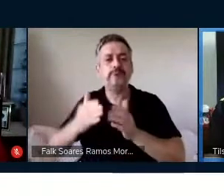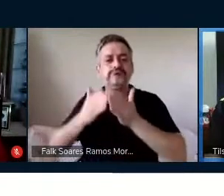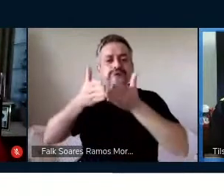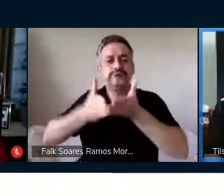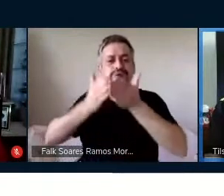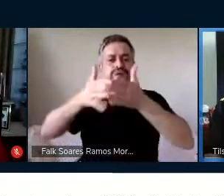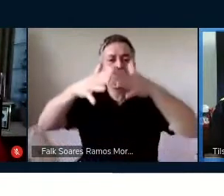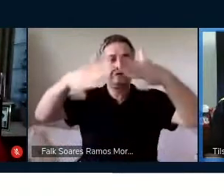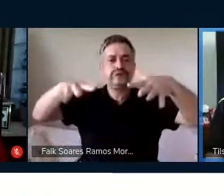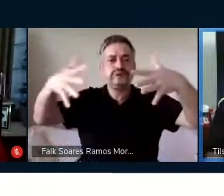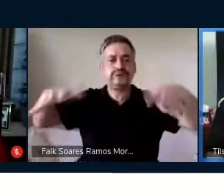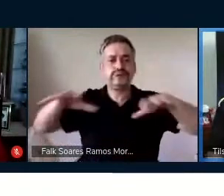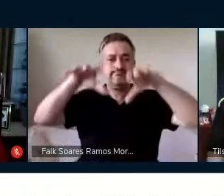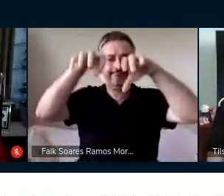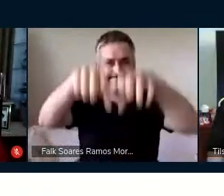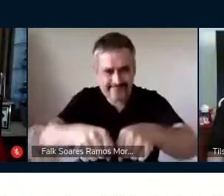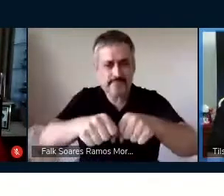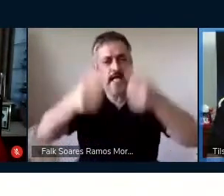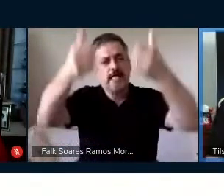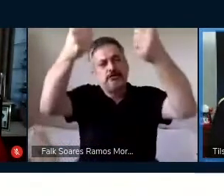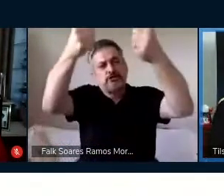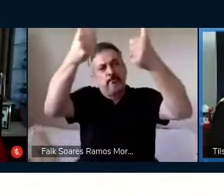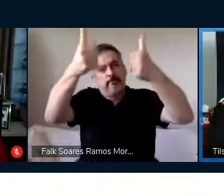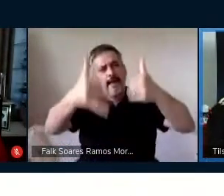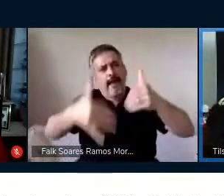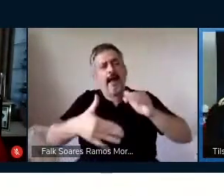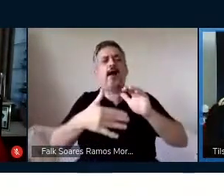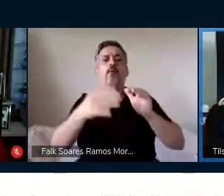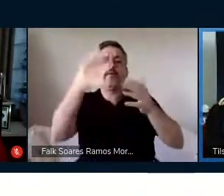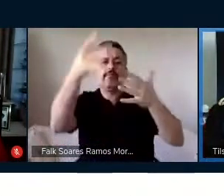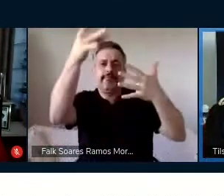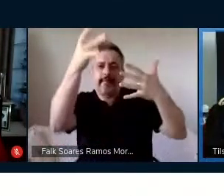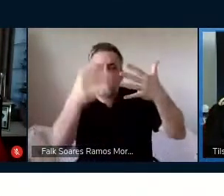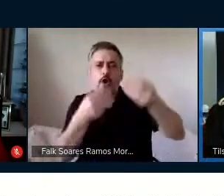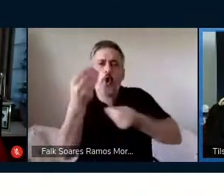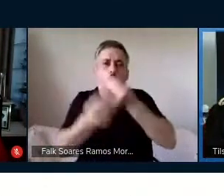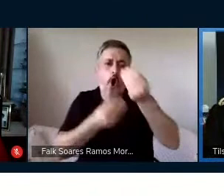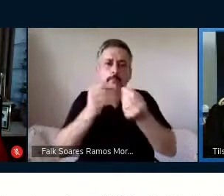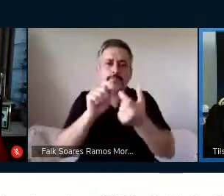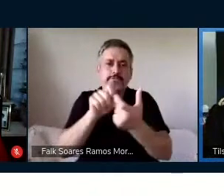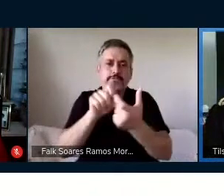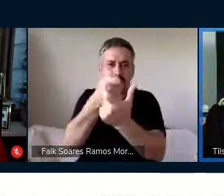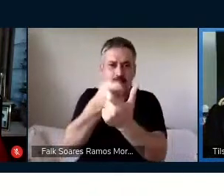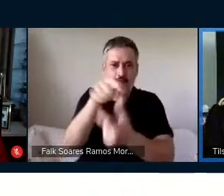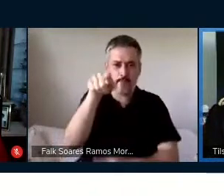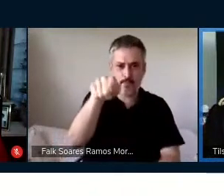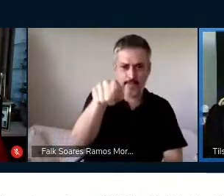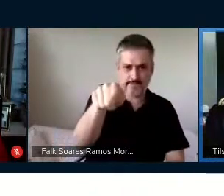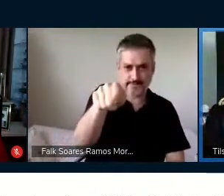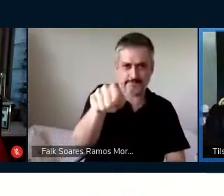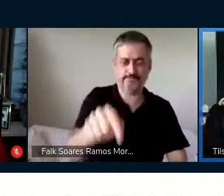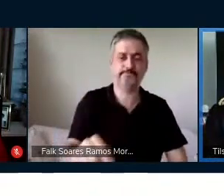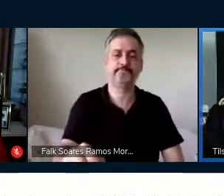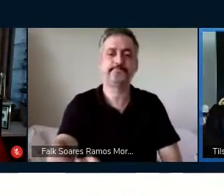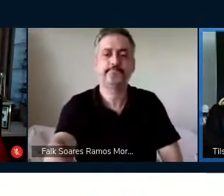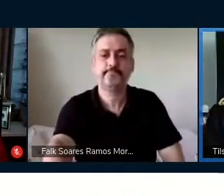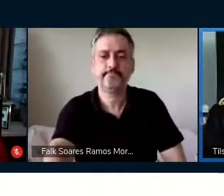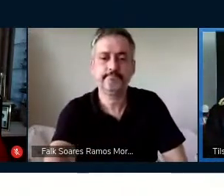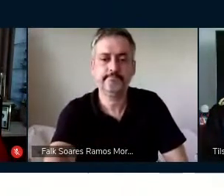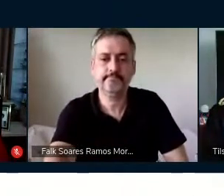expressões não manuais e movimento. E aqui nós temos o exemplo de expansão